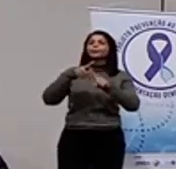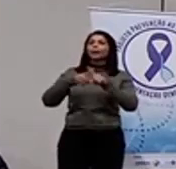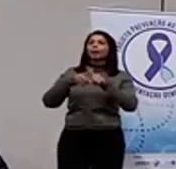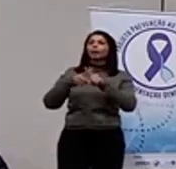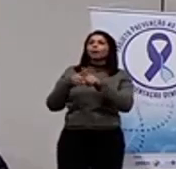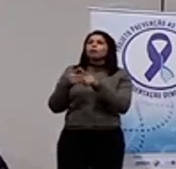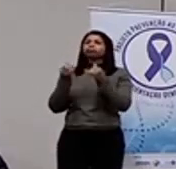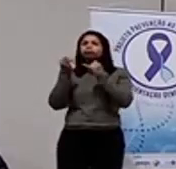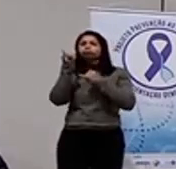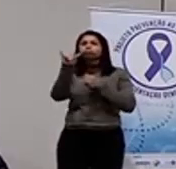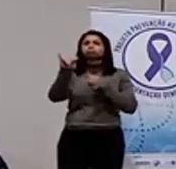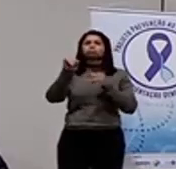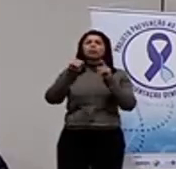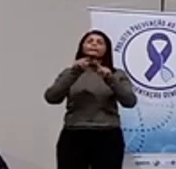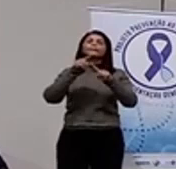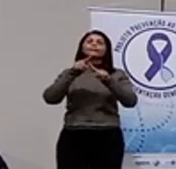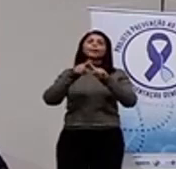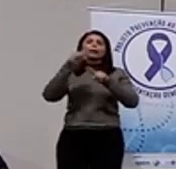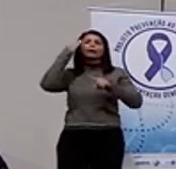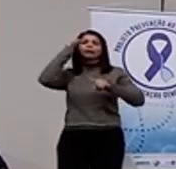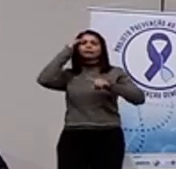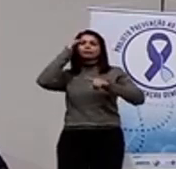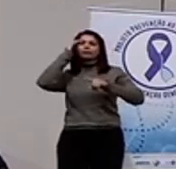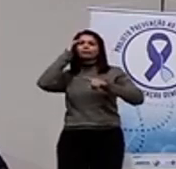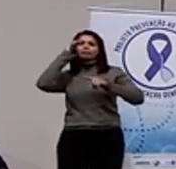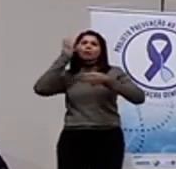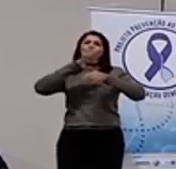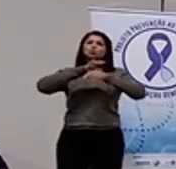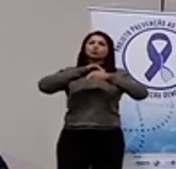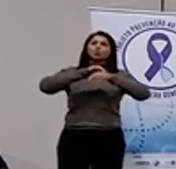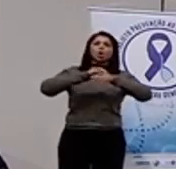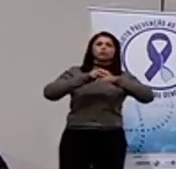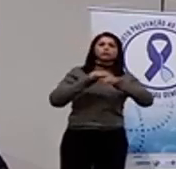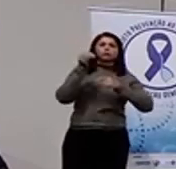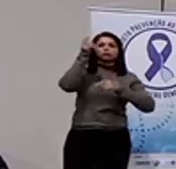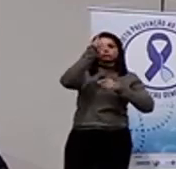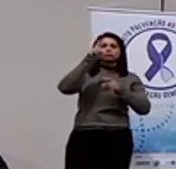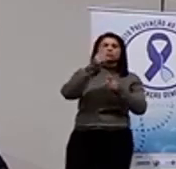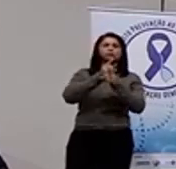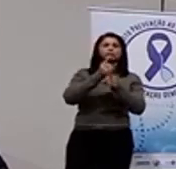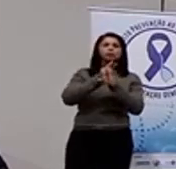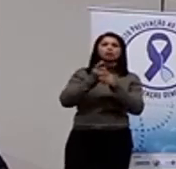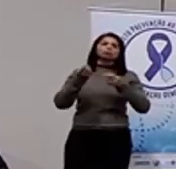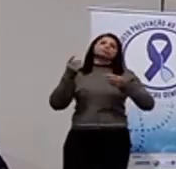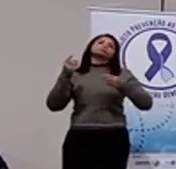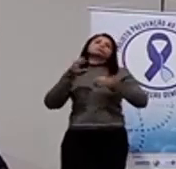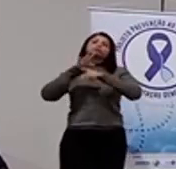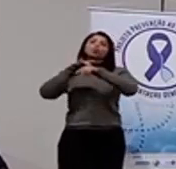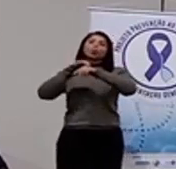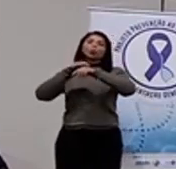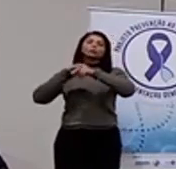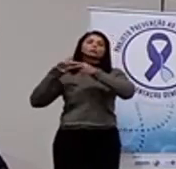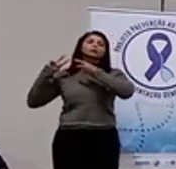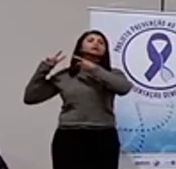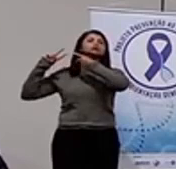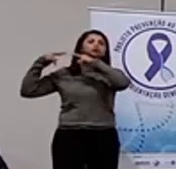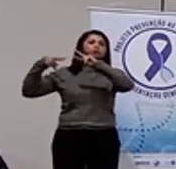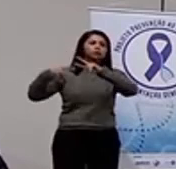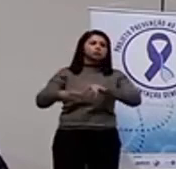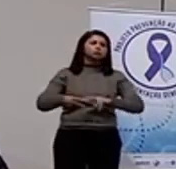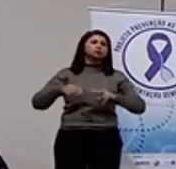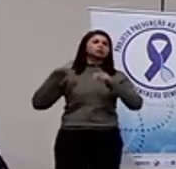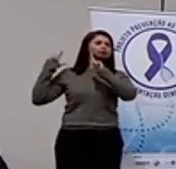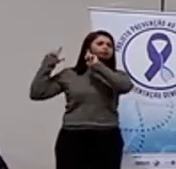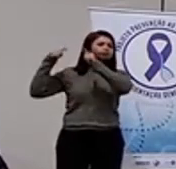Então, tem que ter muito cuidado para não entender doença rara como doença genética, certo? Então, o raro aí vem pela questão